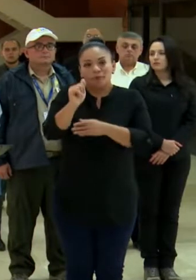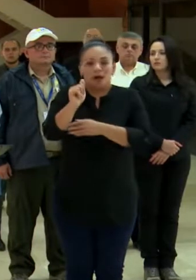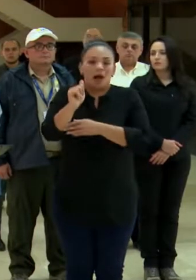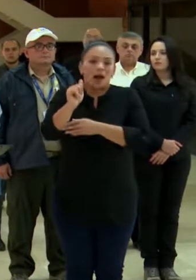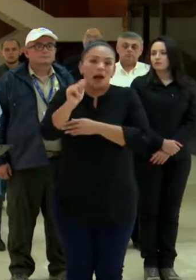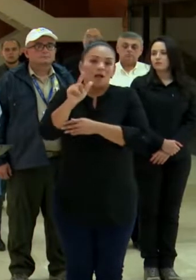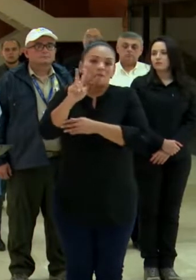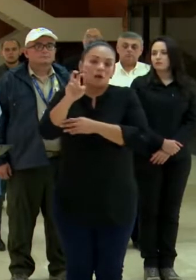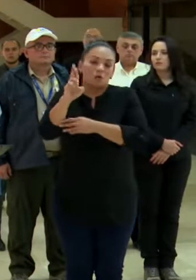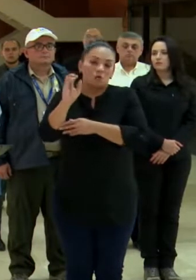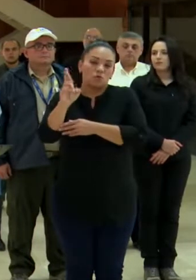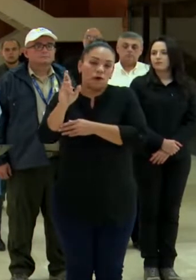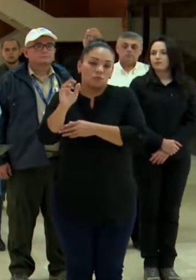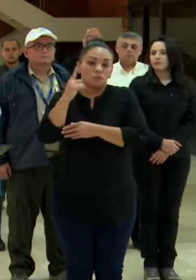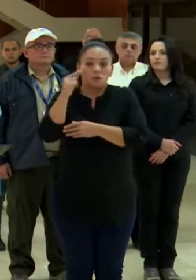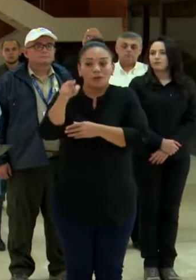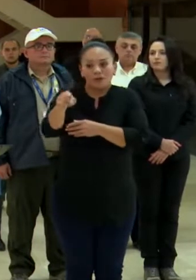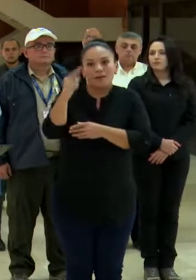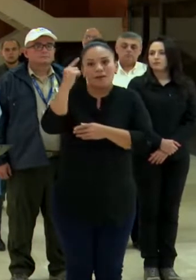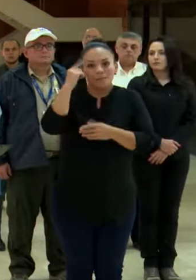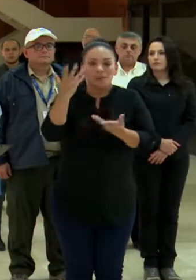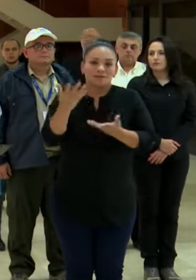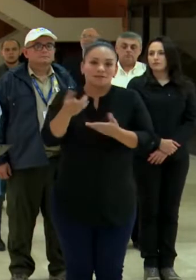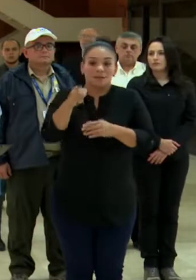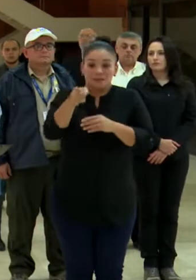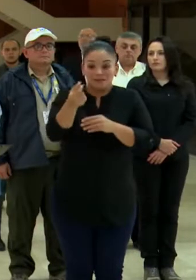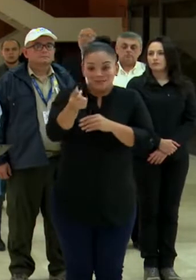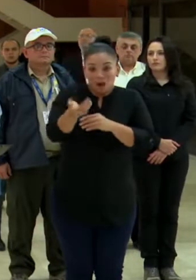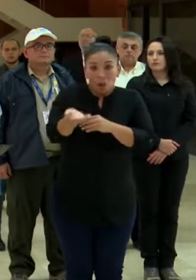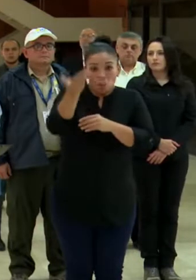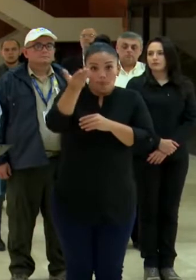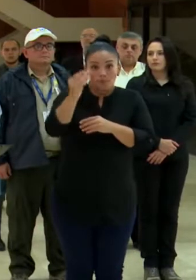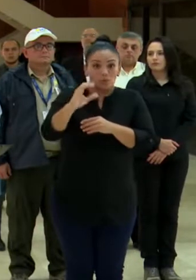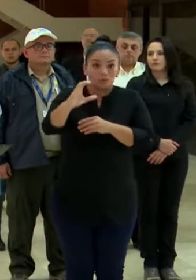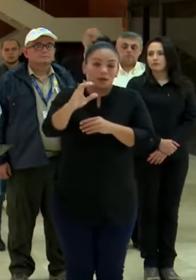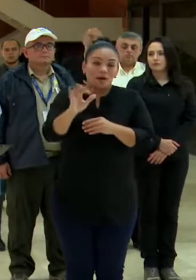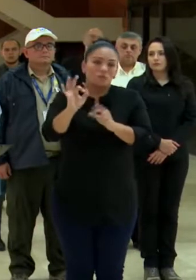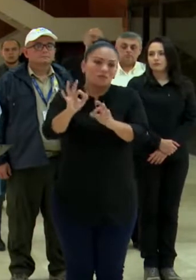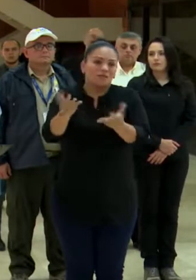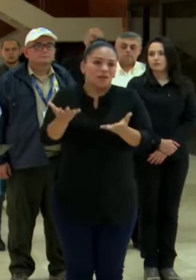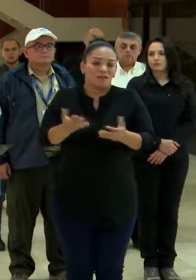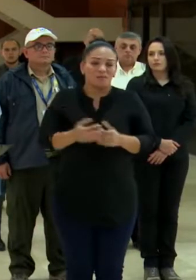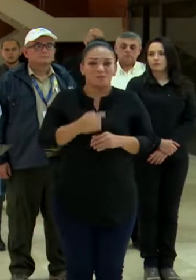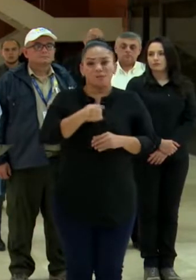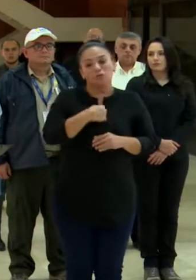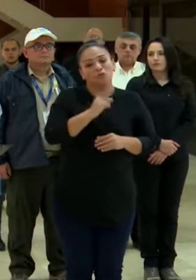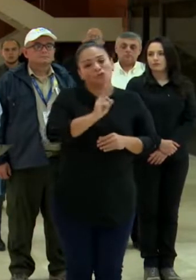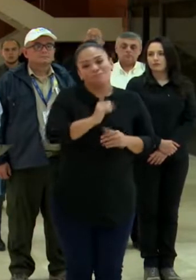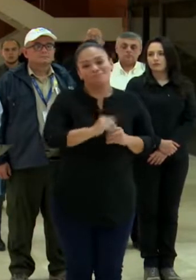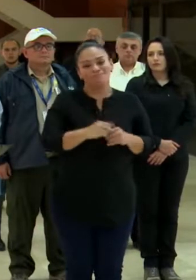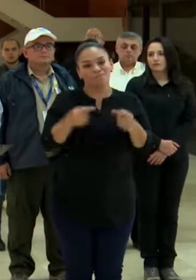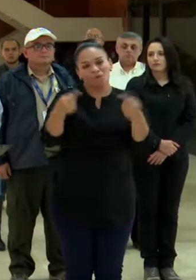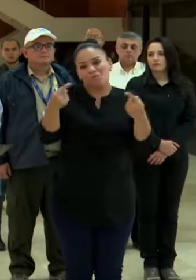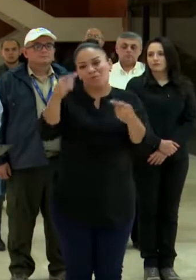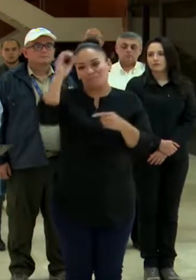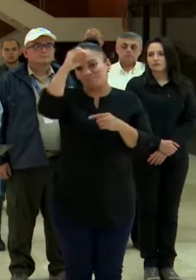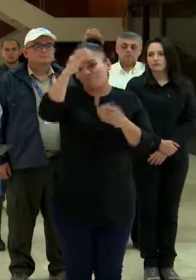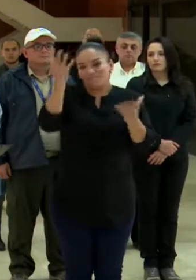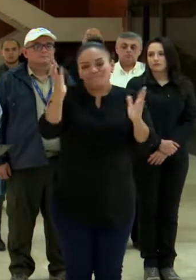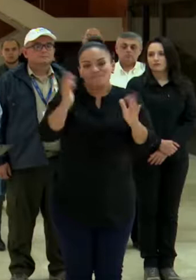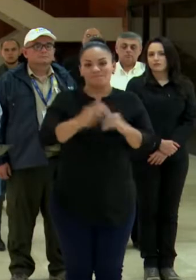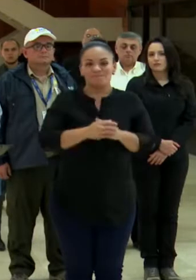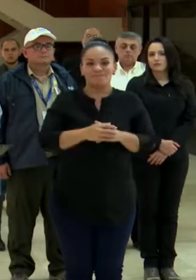piensa que ese aumento era lo que debía hacerse y yo pienso que no. Así de